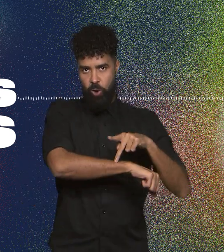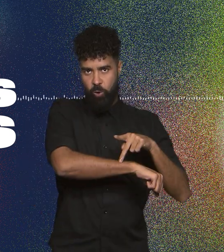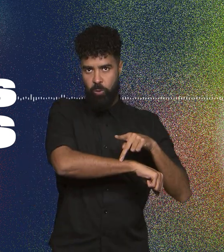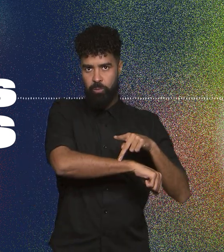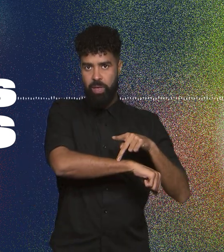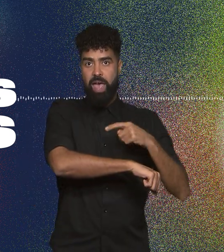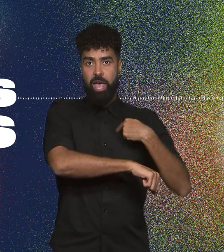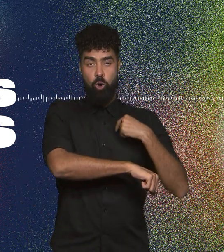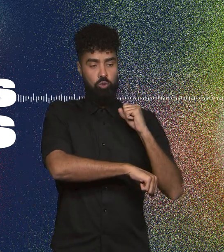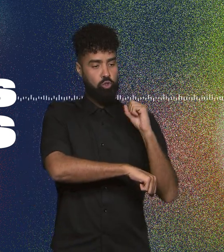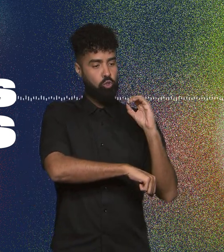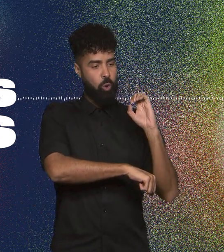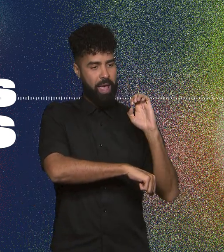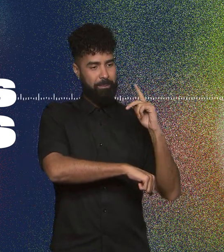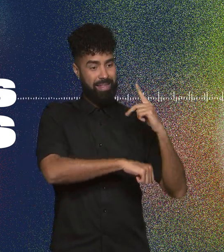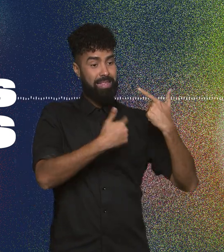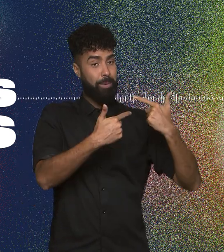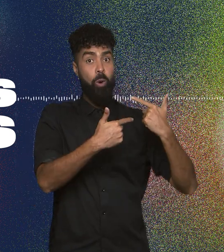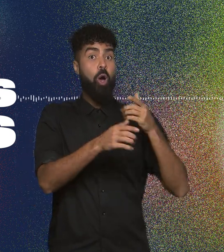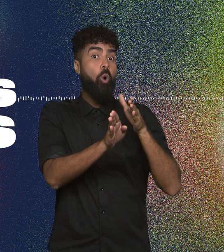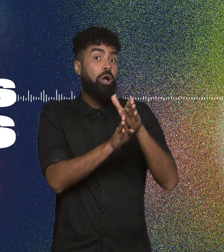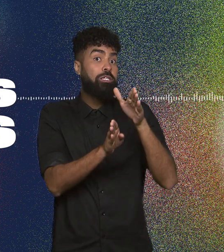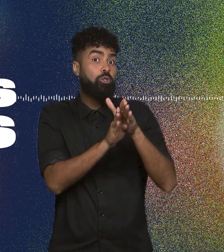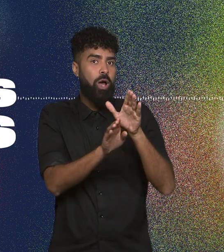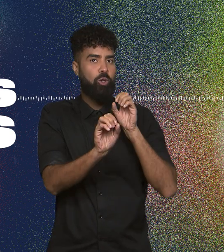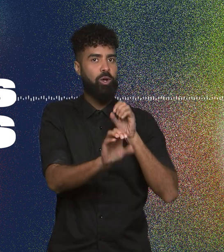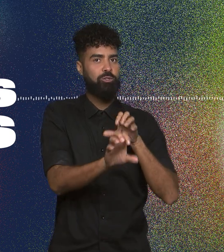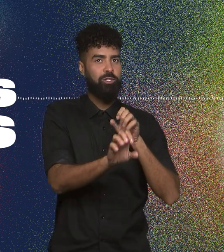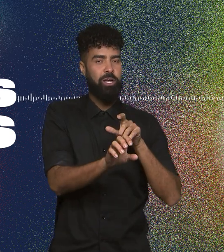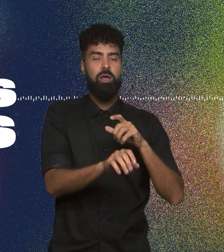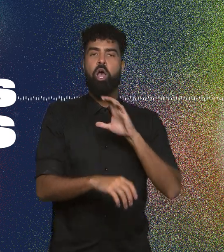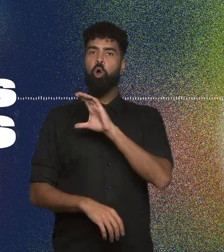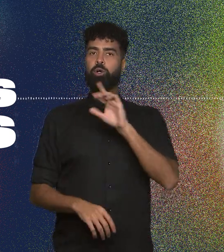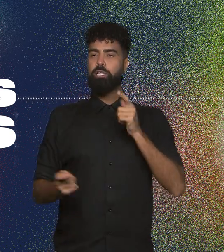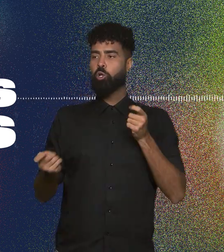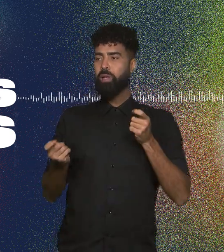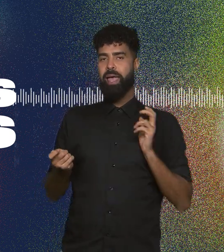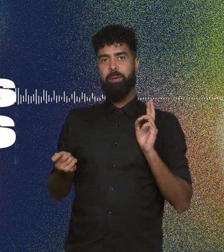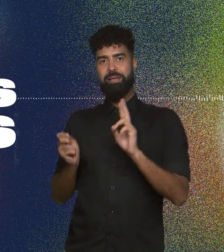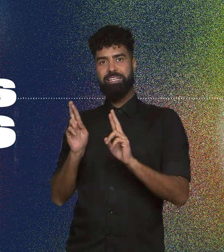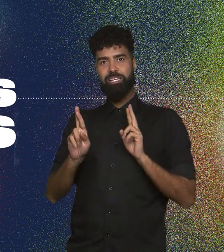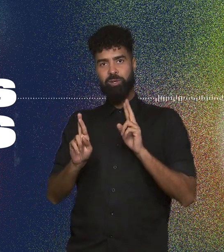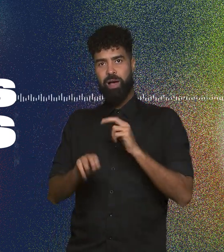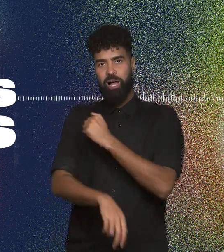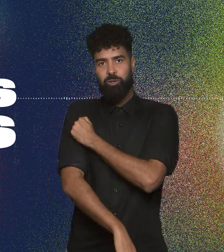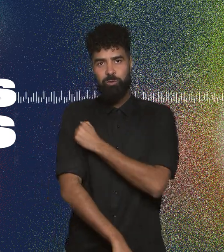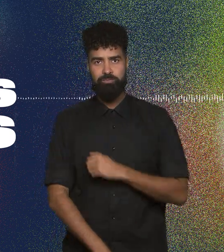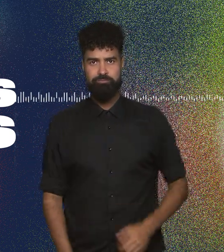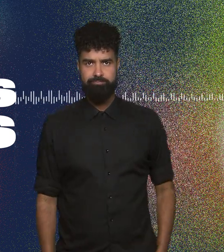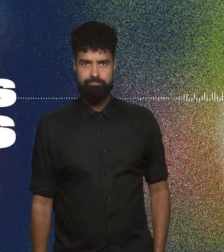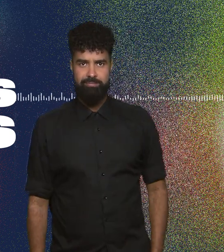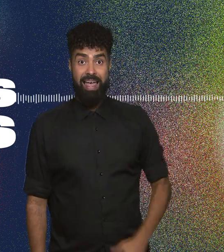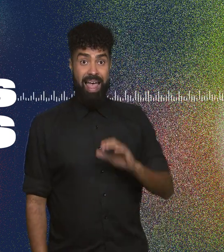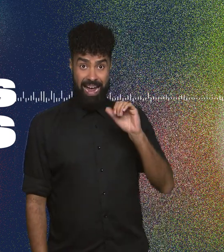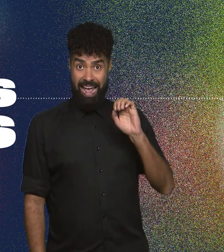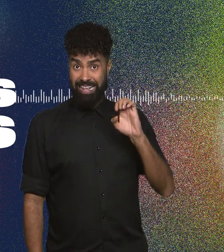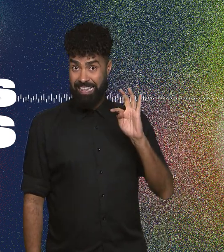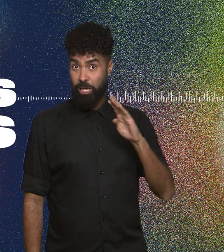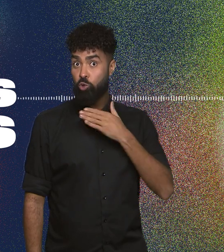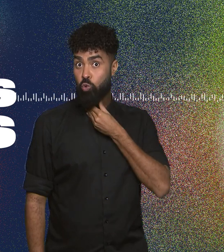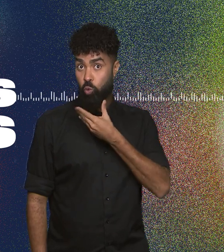orientadora educacional. Nós coordenamos a parte da representação dos alunos. SOEP é o setor de